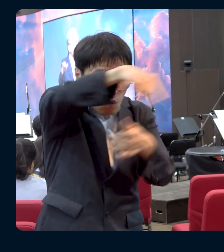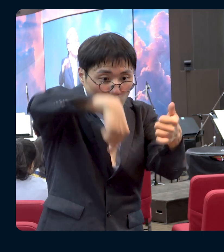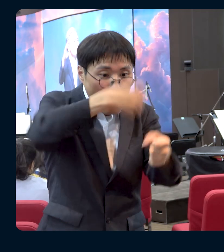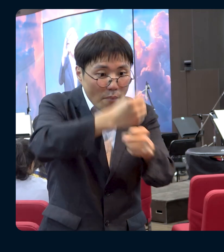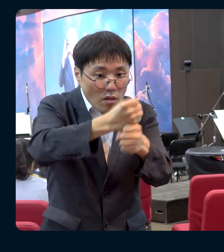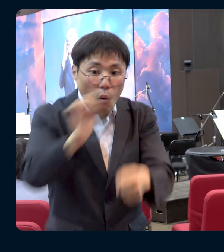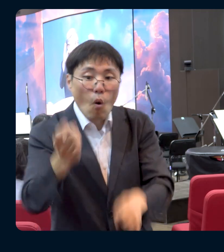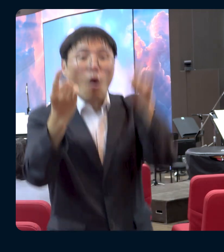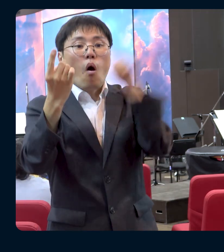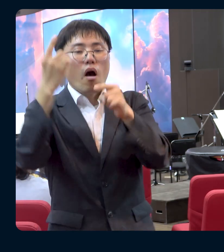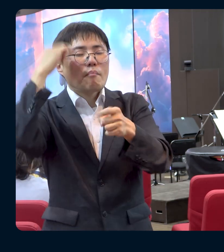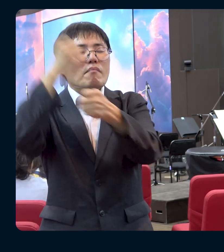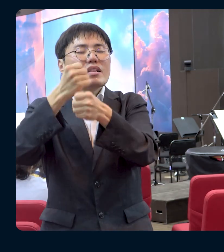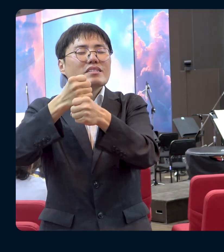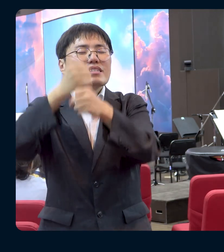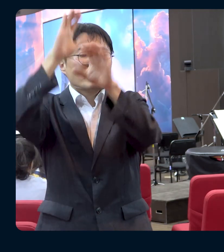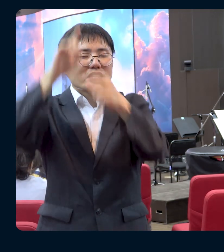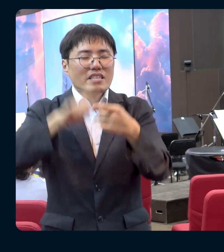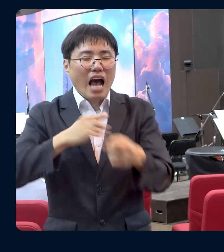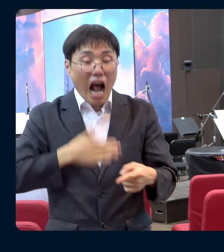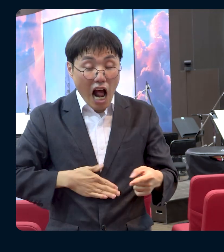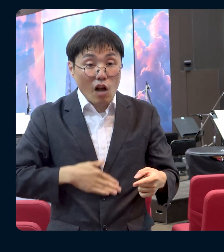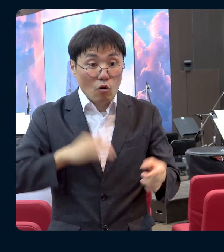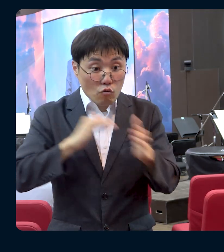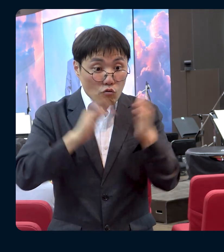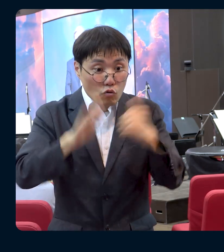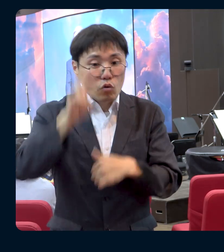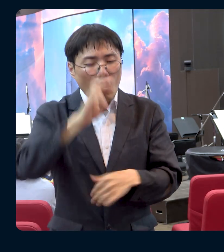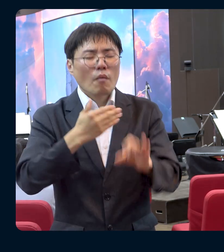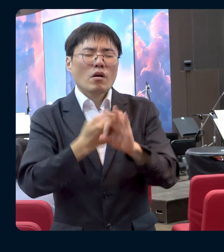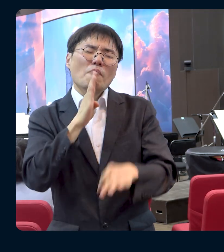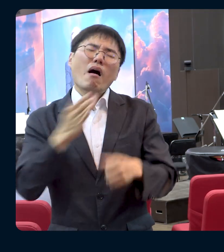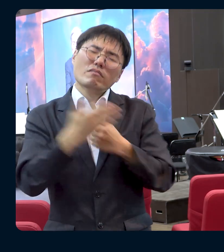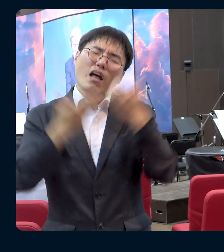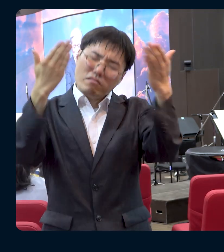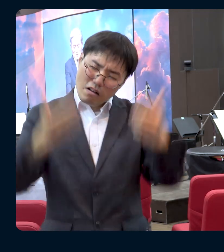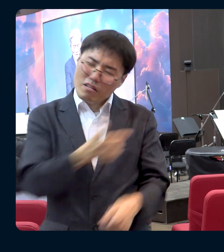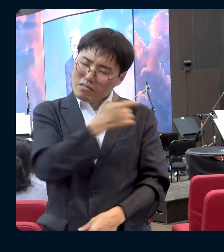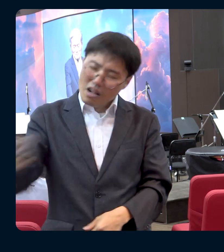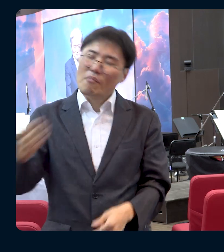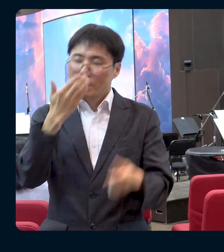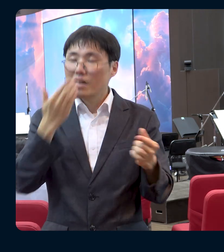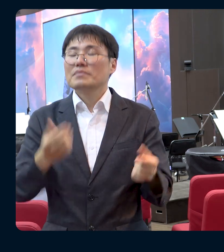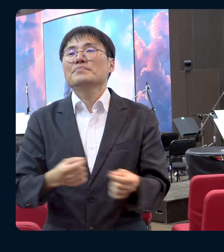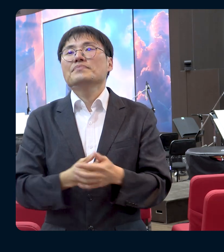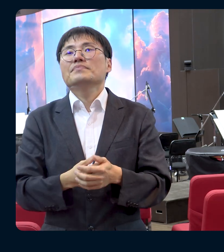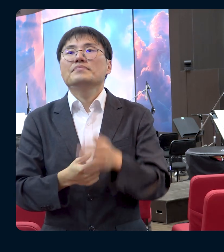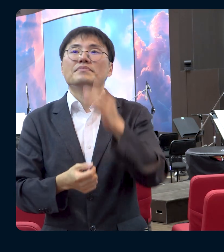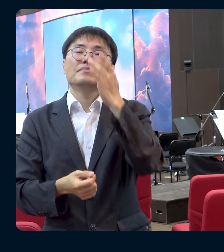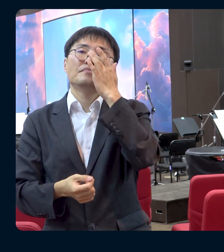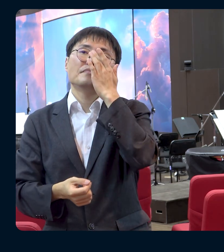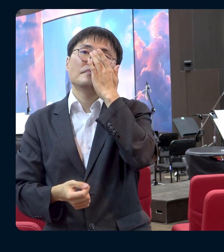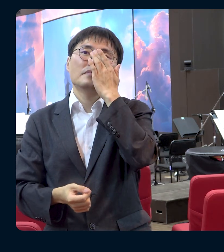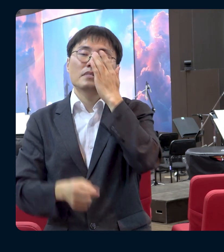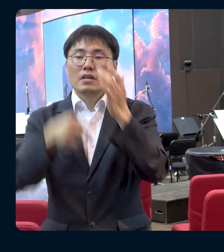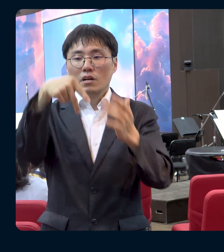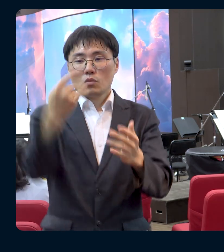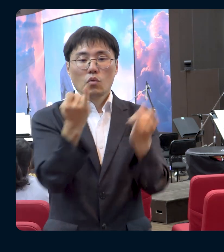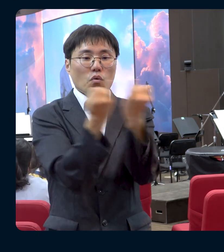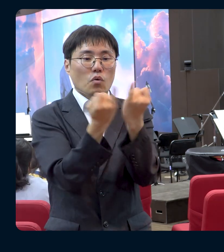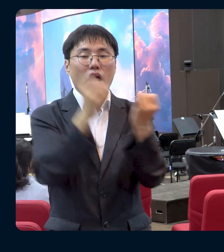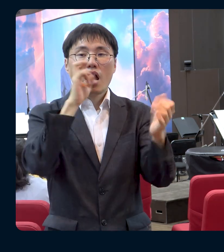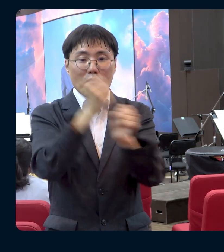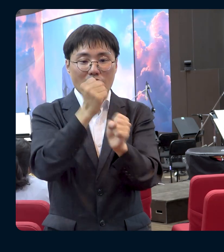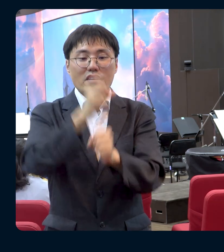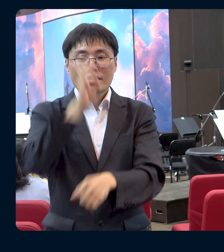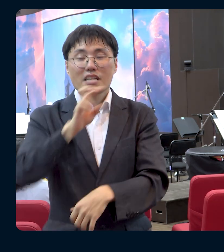어떤 스토리에서 만들어졌나 그걸 알고 그 찬양을 듣고 부르게 되면요, 정말 은혜가 되는 거예요. 자, 그런데